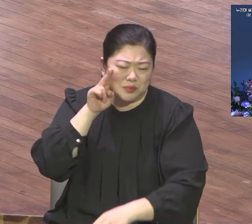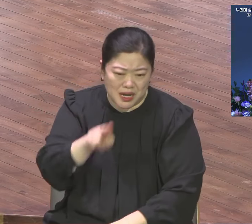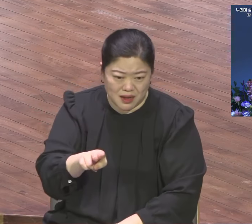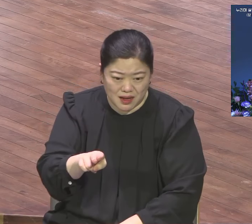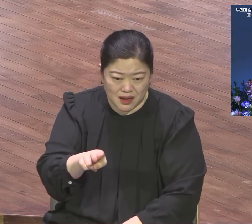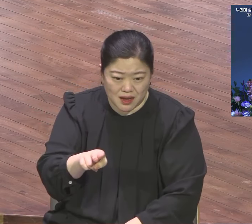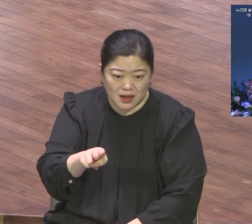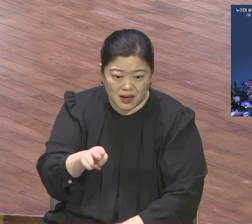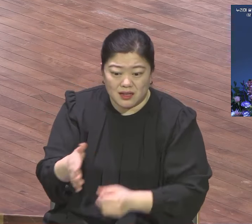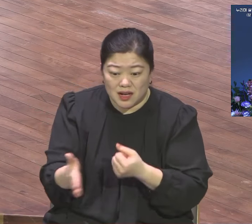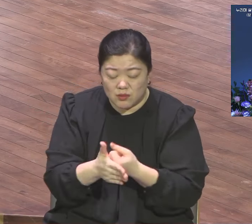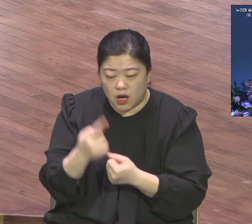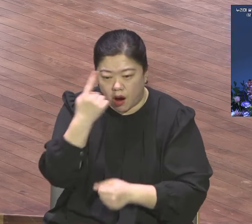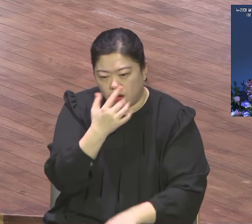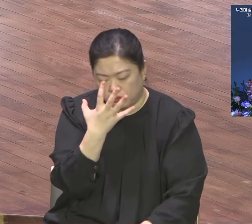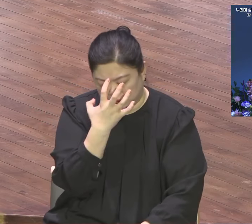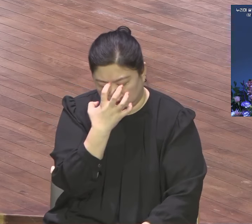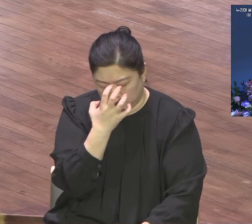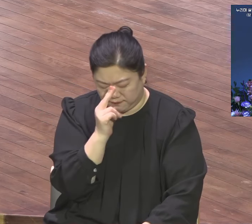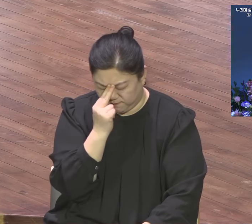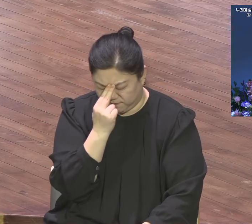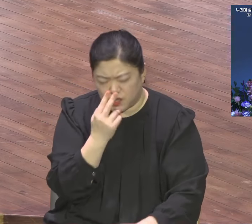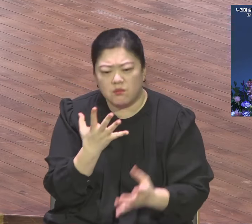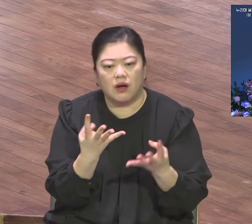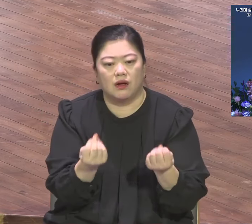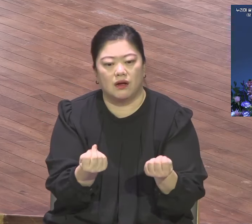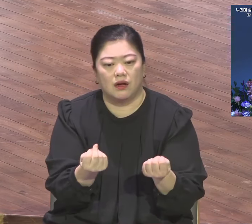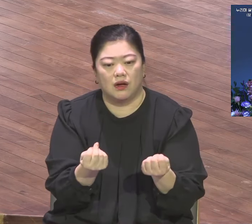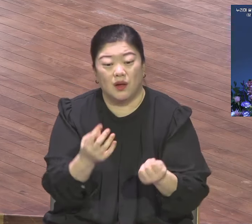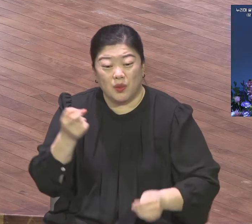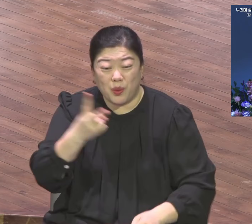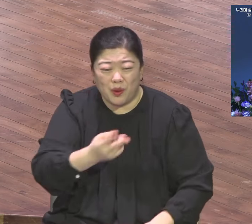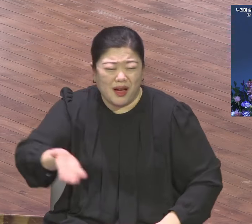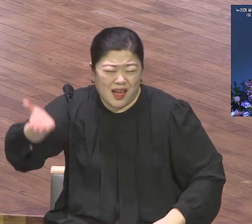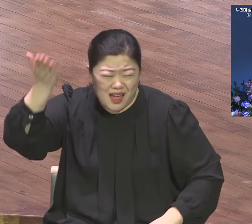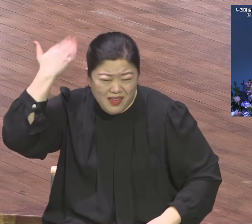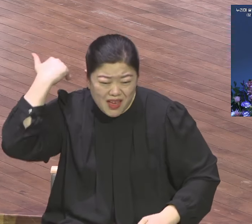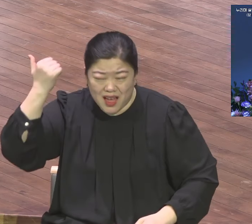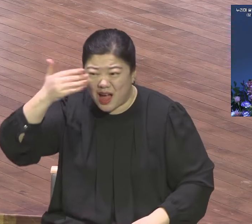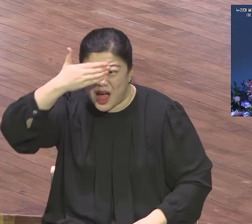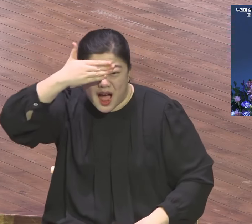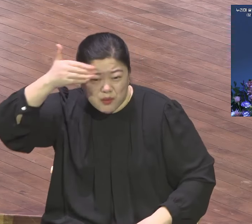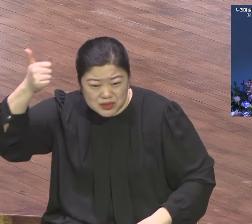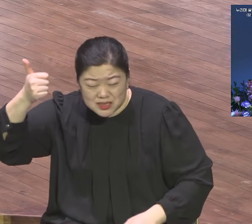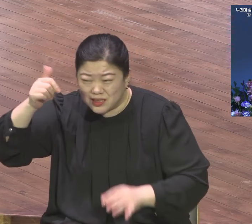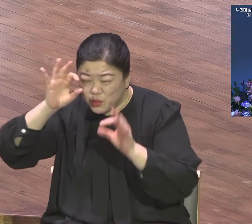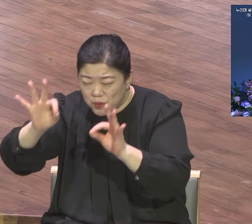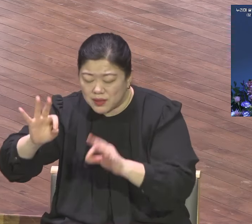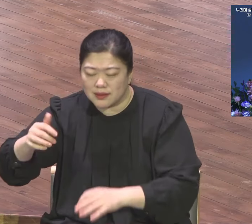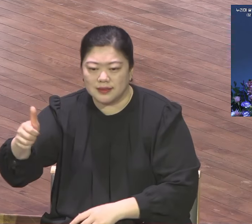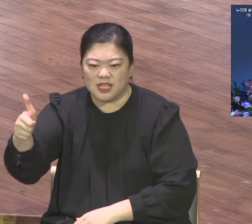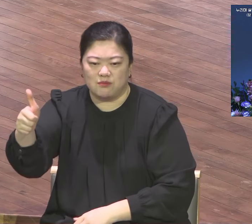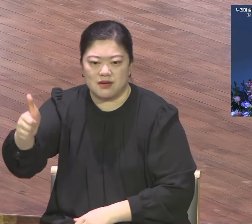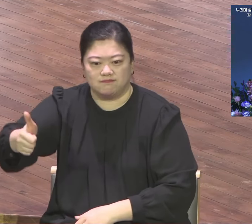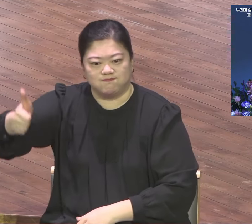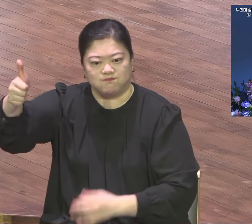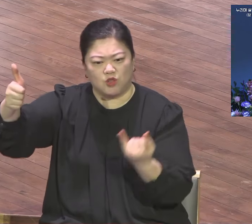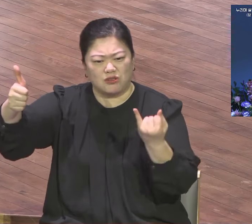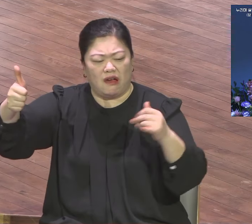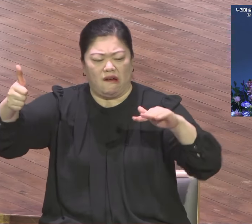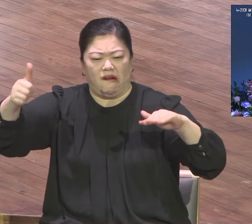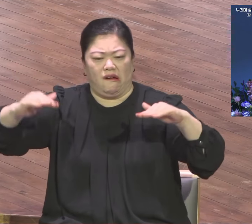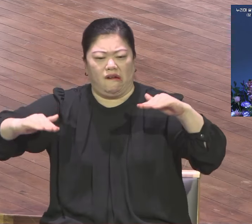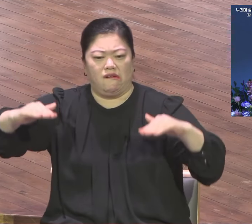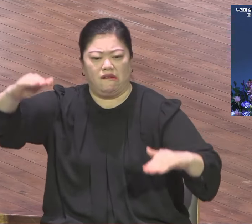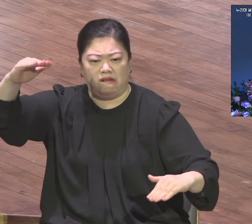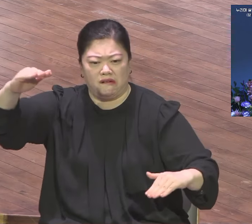여자들은 더더구나 막 여자들은 막 여자 뭐 사람 취급도 안 해서 옛날에는 아주 눌리는 문화 속에 눌리는 문화